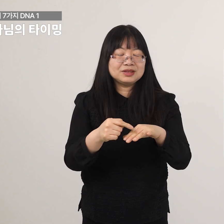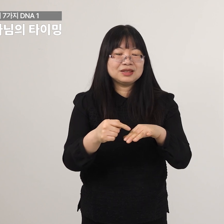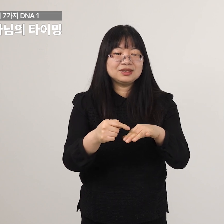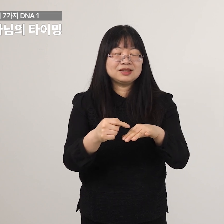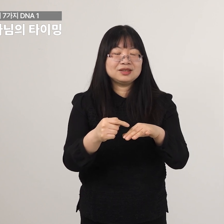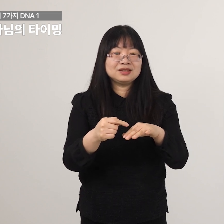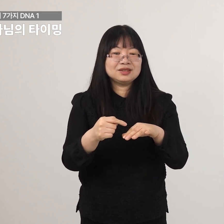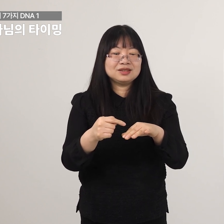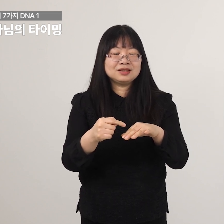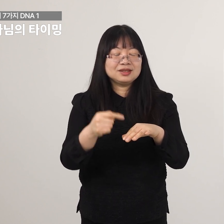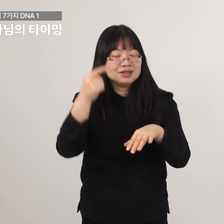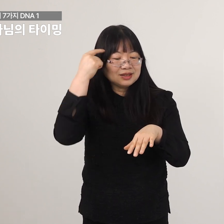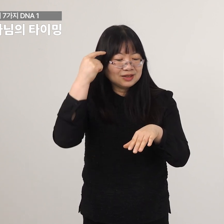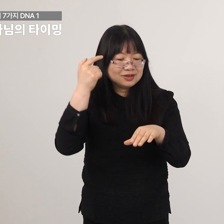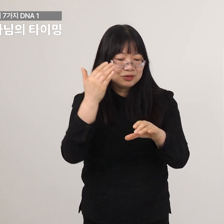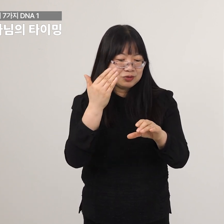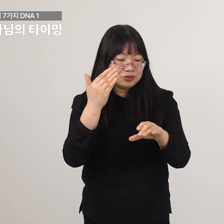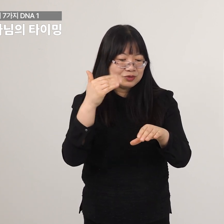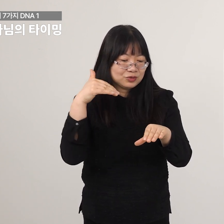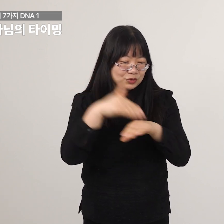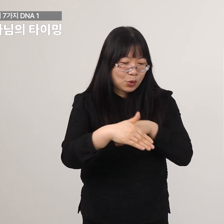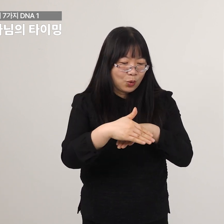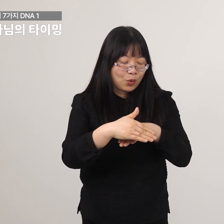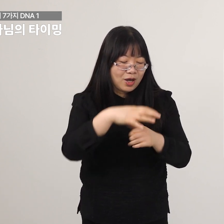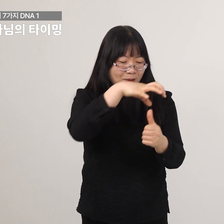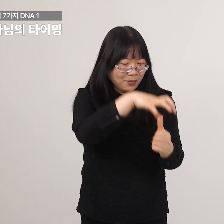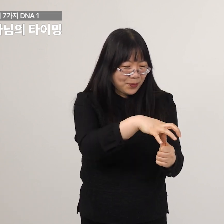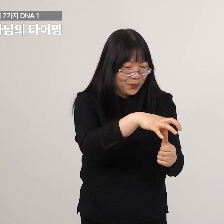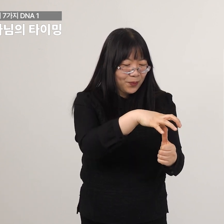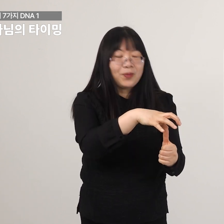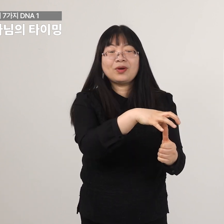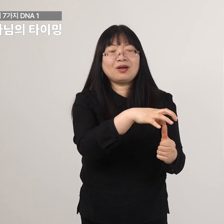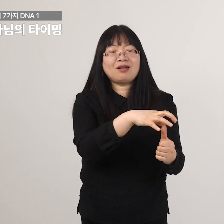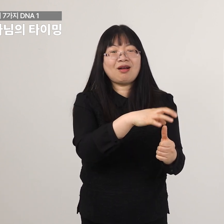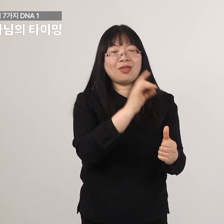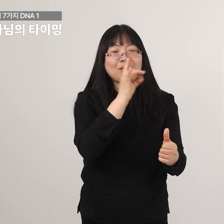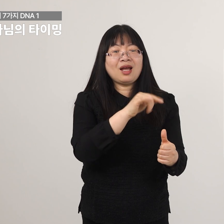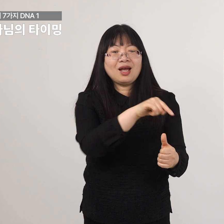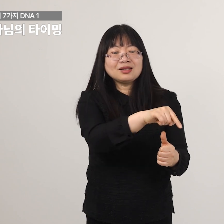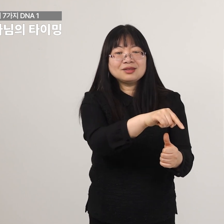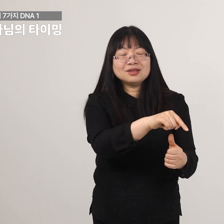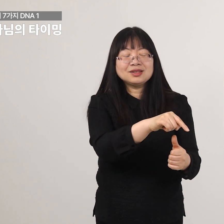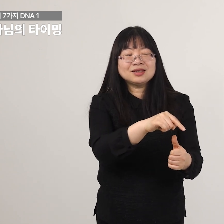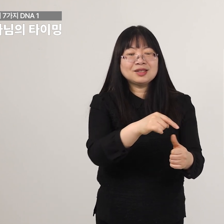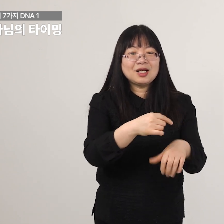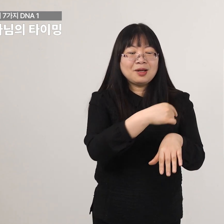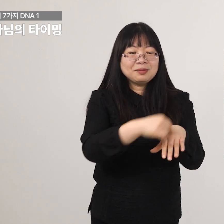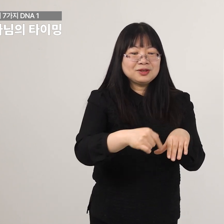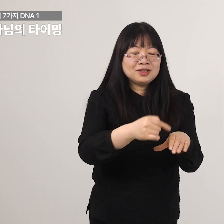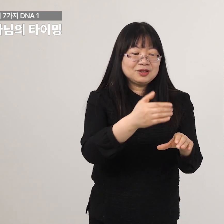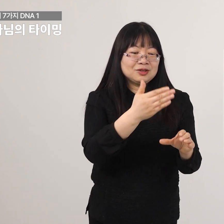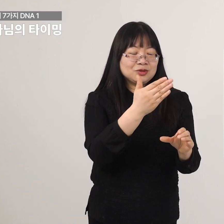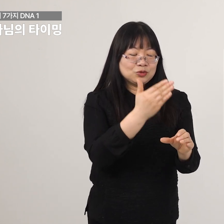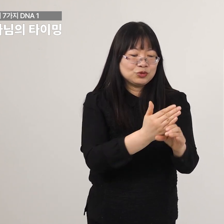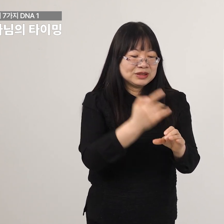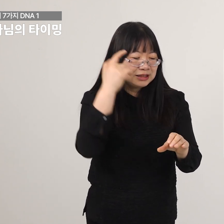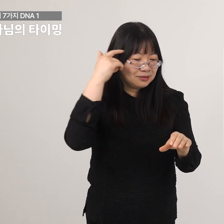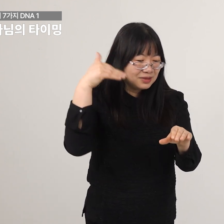민족주의에 붙잡힌다든지 이런 민족주의가 얼마나 폐악한 역사를 만들어냈는지